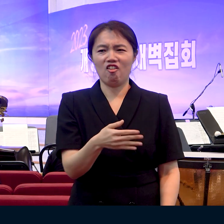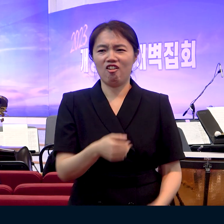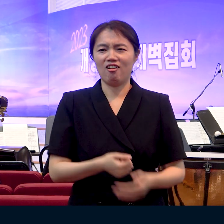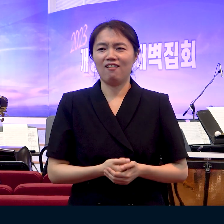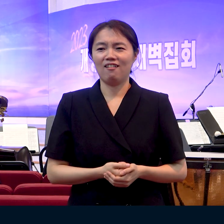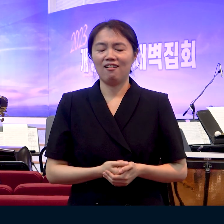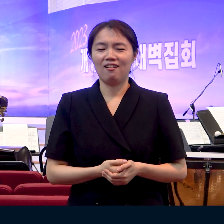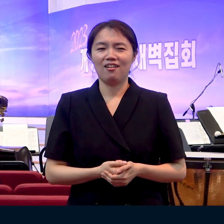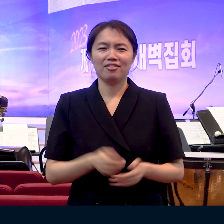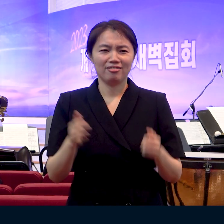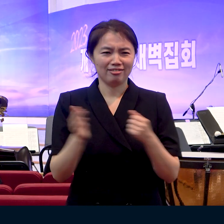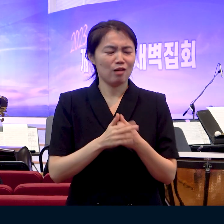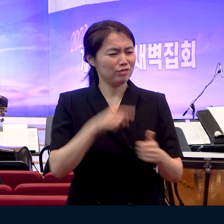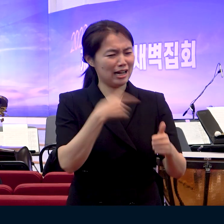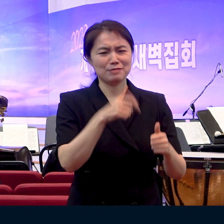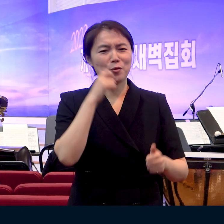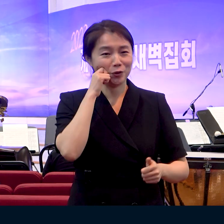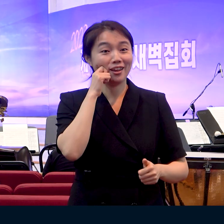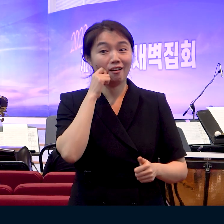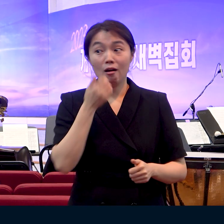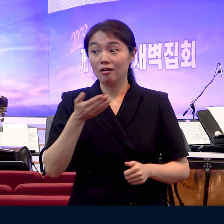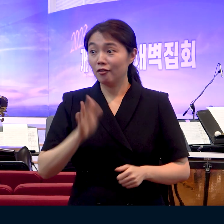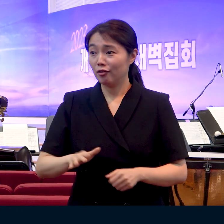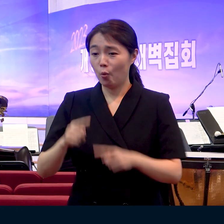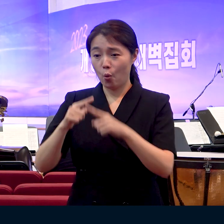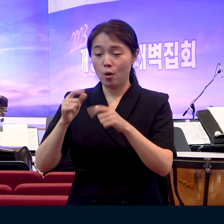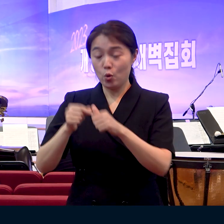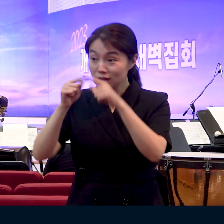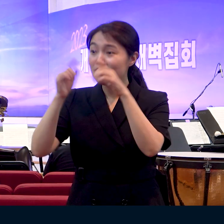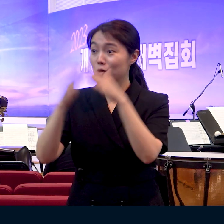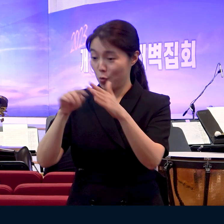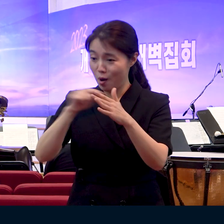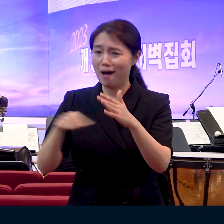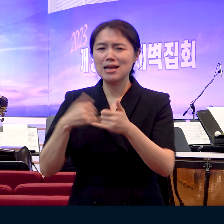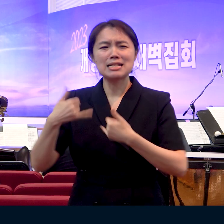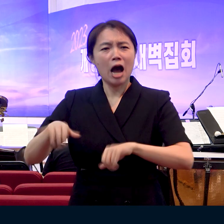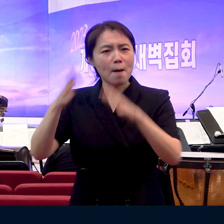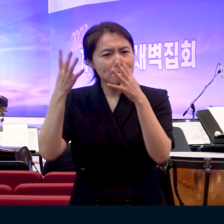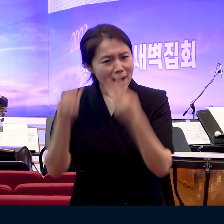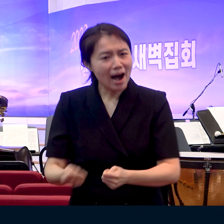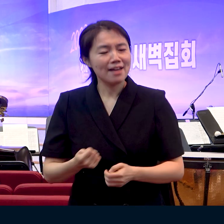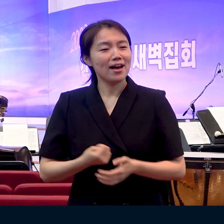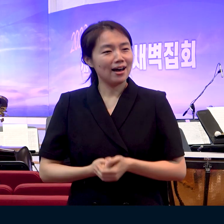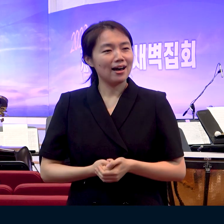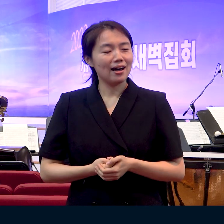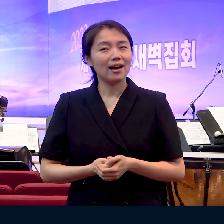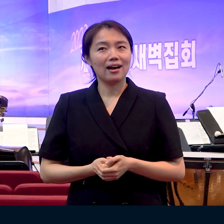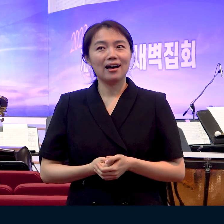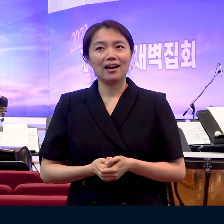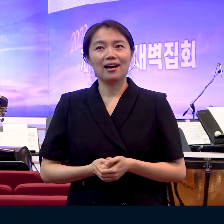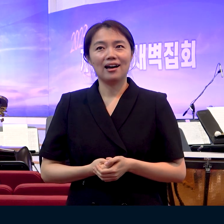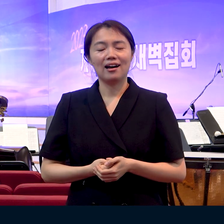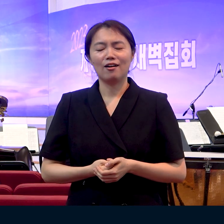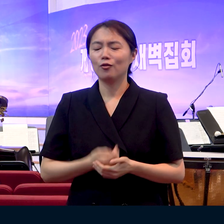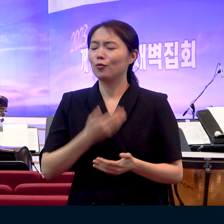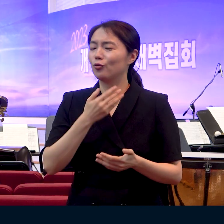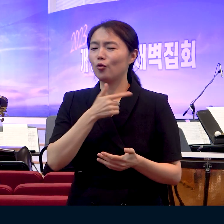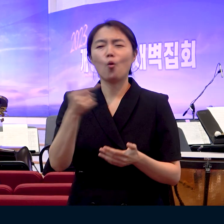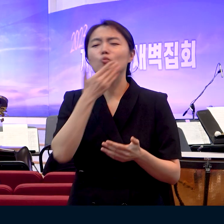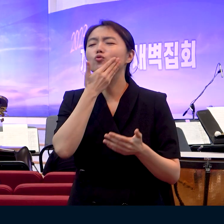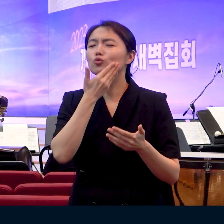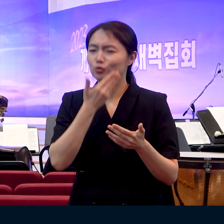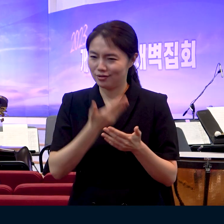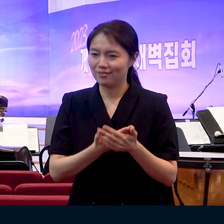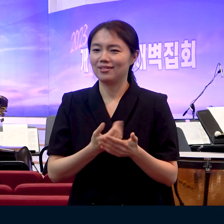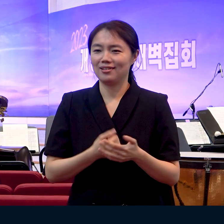그래서 못하는 교회가 너무 많아요. 근데 우리한테는 이렇게 많은 자녀들을 보내줬다는 것이 너무너무 귀한 일이죠. 저는 이렇게 분명히